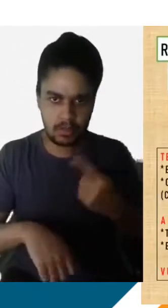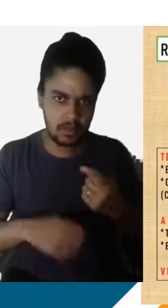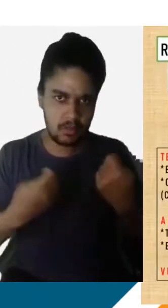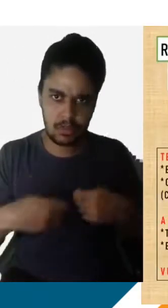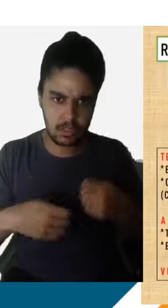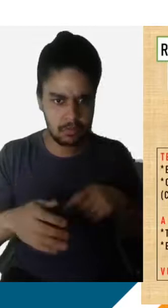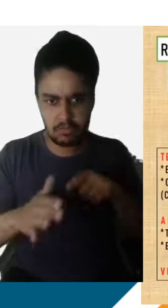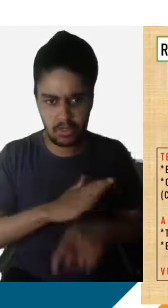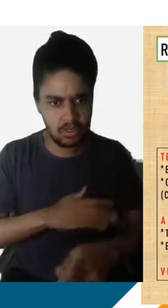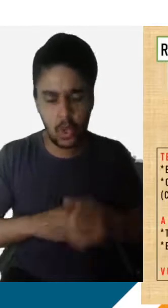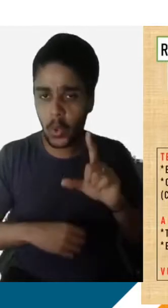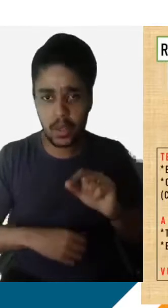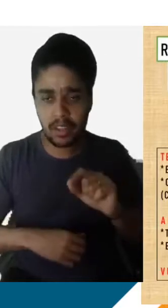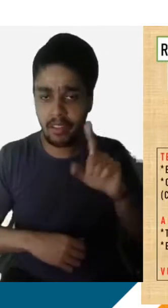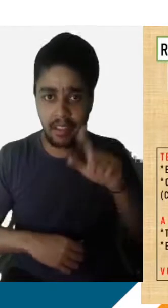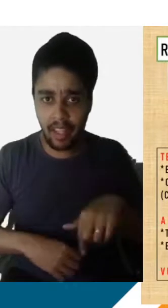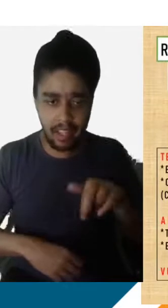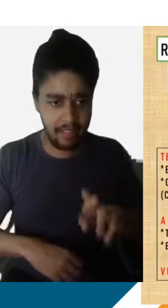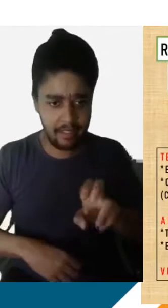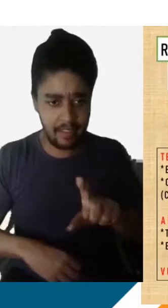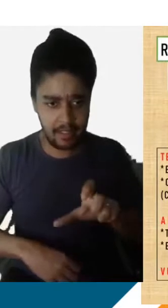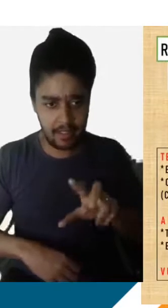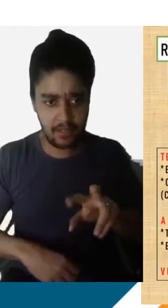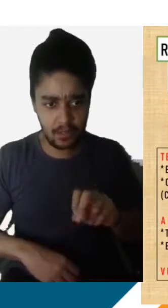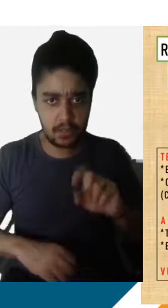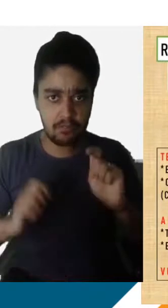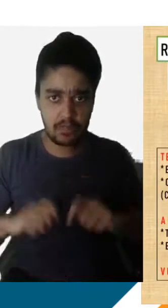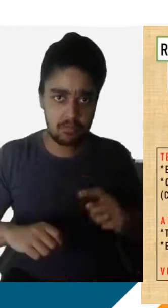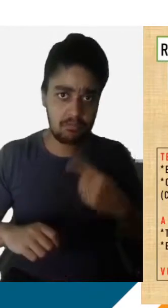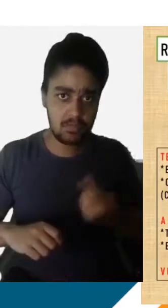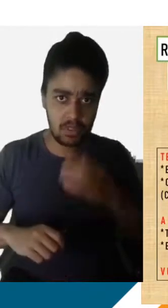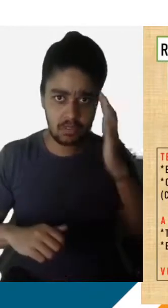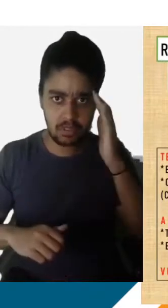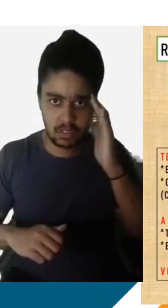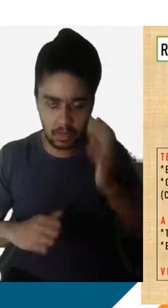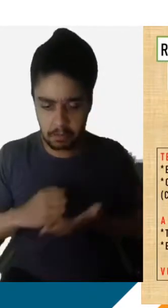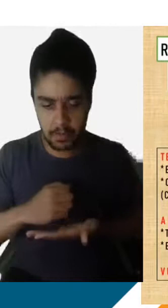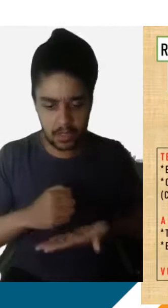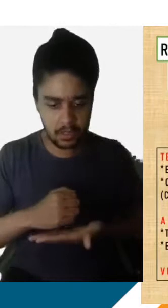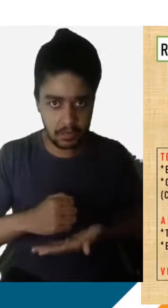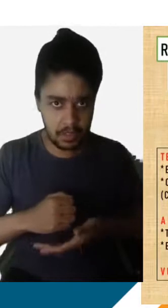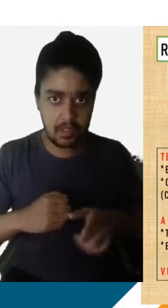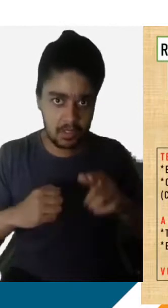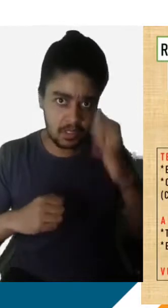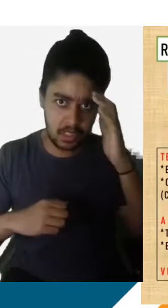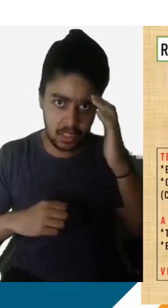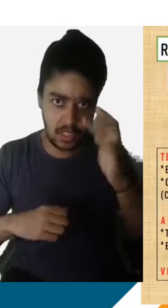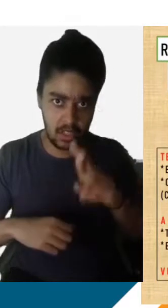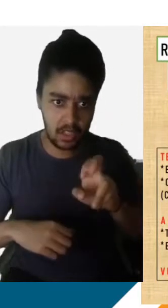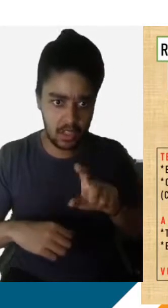aquela perguntinha fundamental, que é o que é relevo? A gente pode basicamente compreender